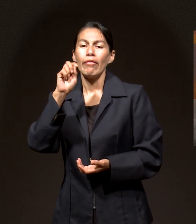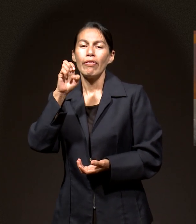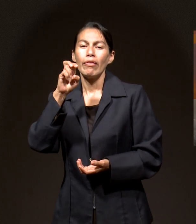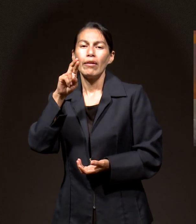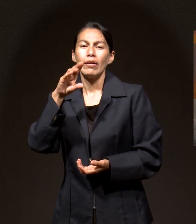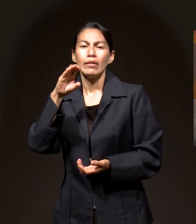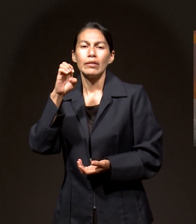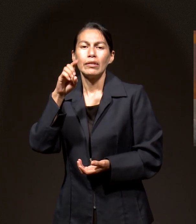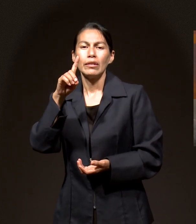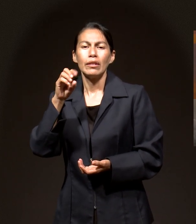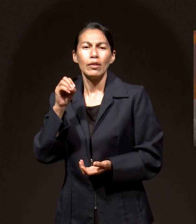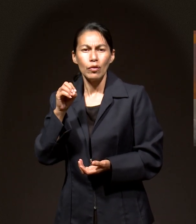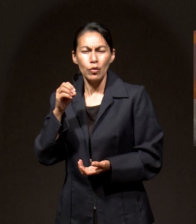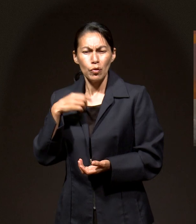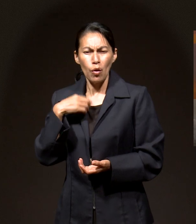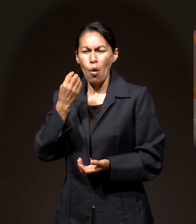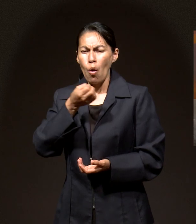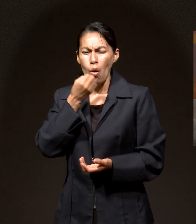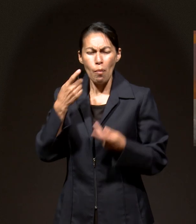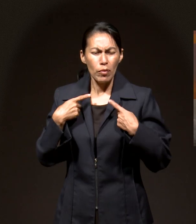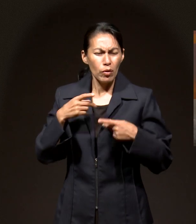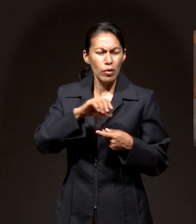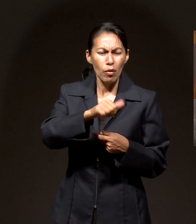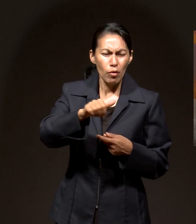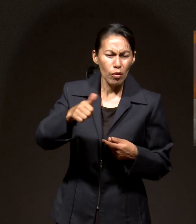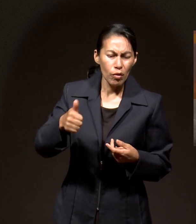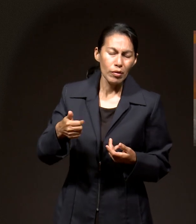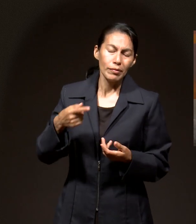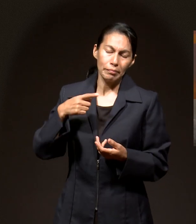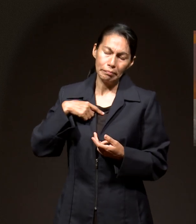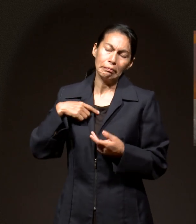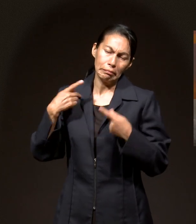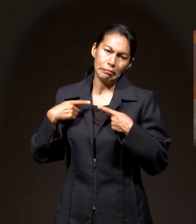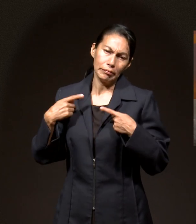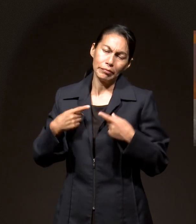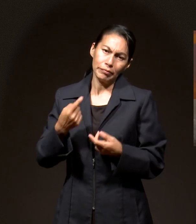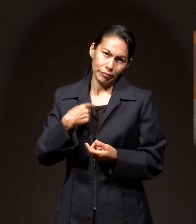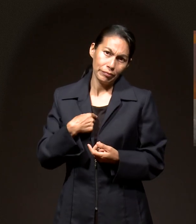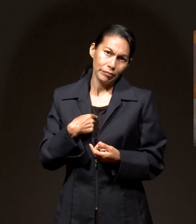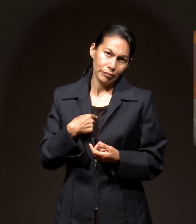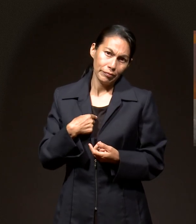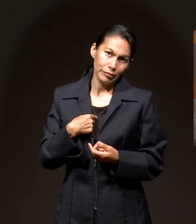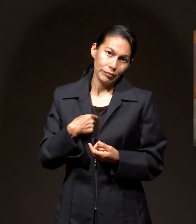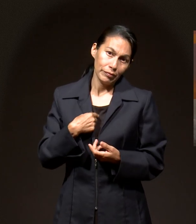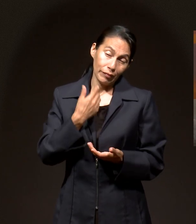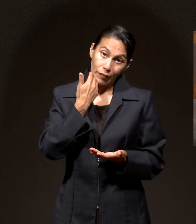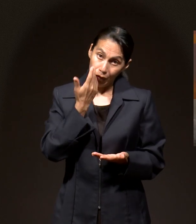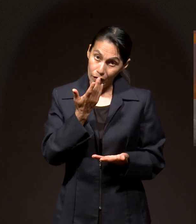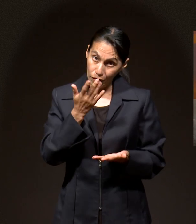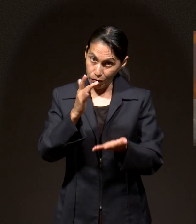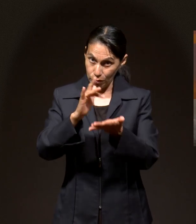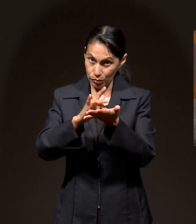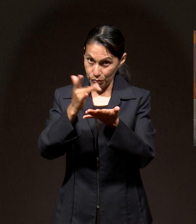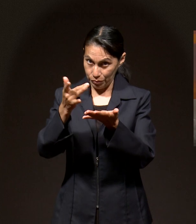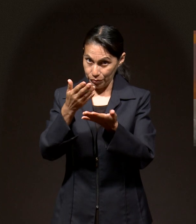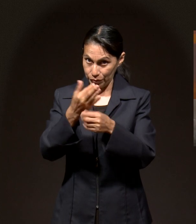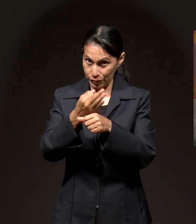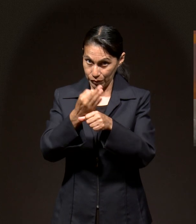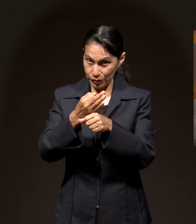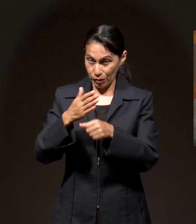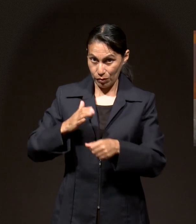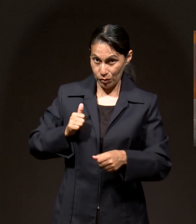intercesora, cuando yo intervengo a orar por alguien más, ¿verdad? En mi caso personal también.